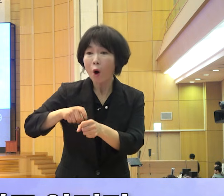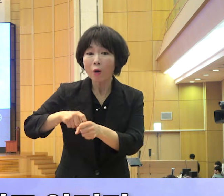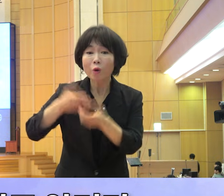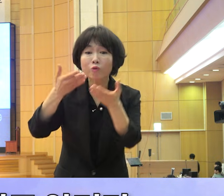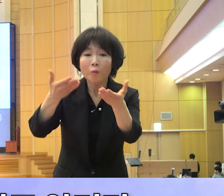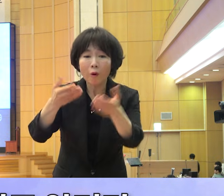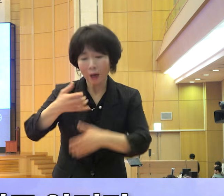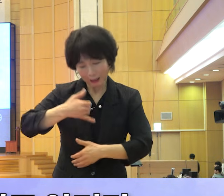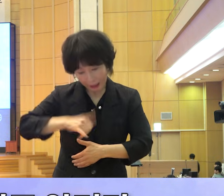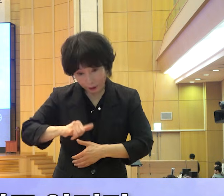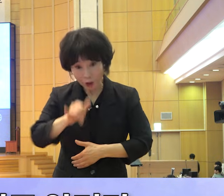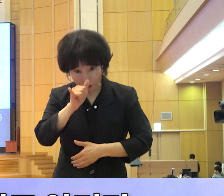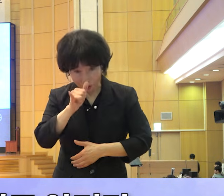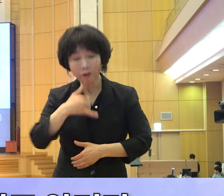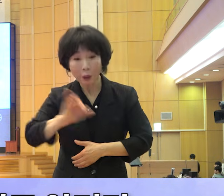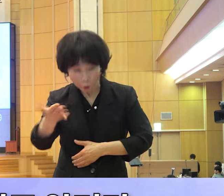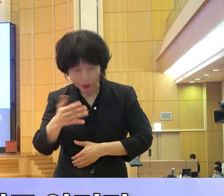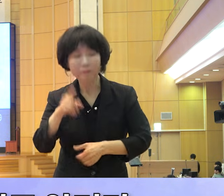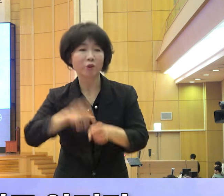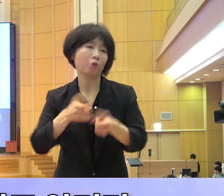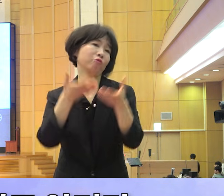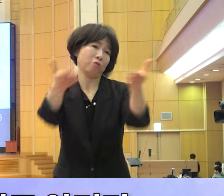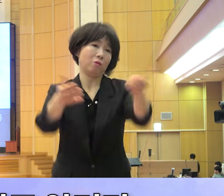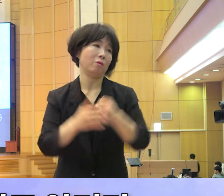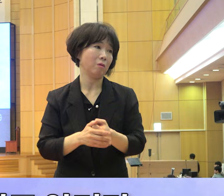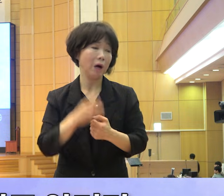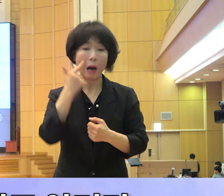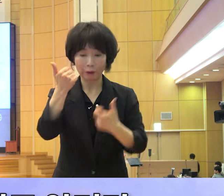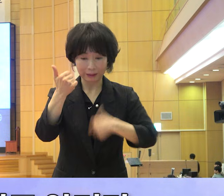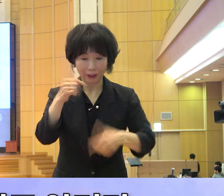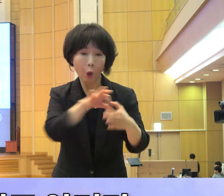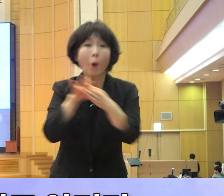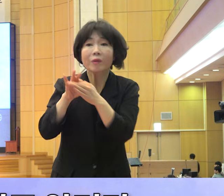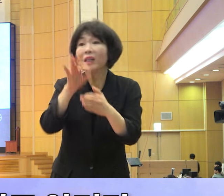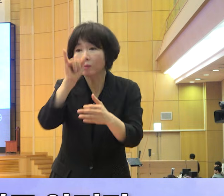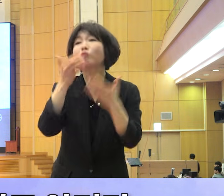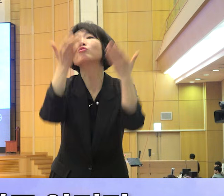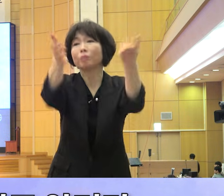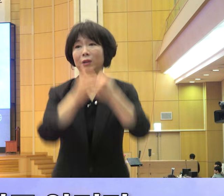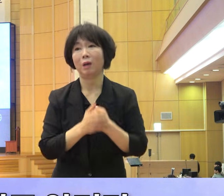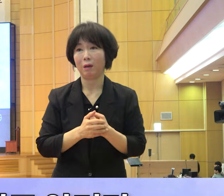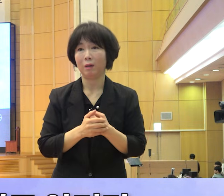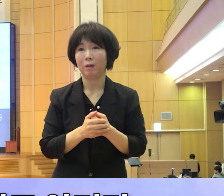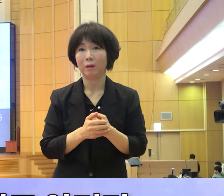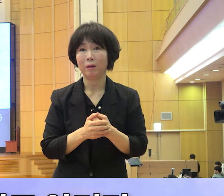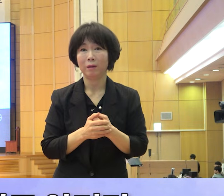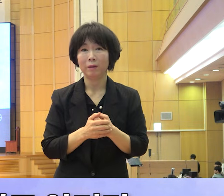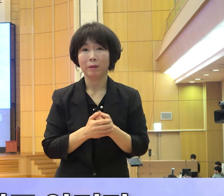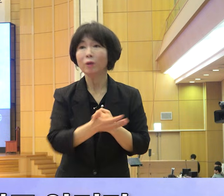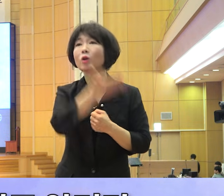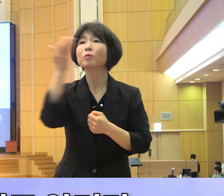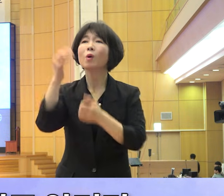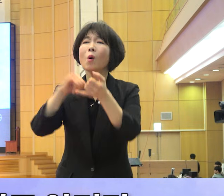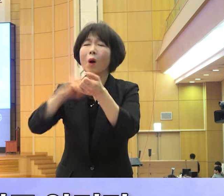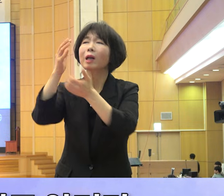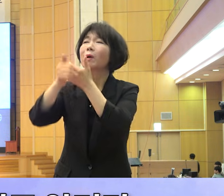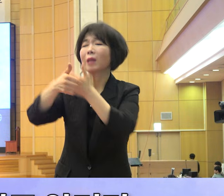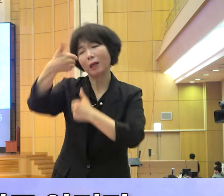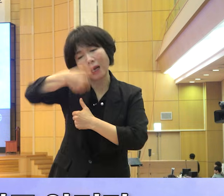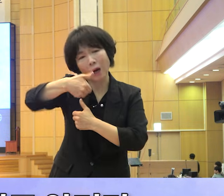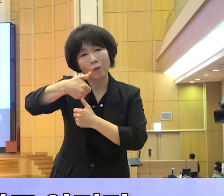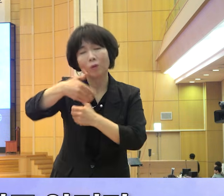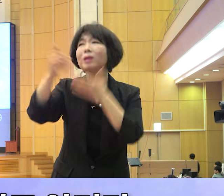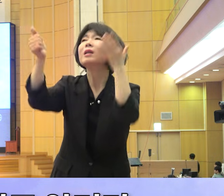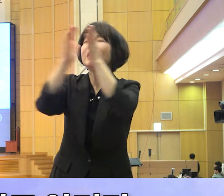아버지와 자녀의 관계를 지금 설명하는 거예요. 그러니까 구하라 줄 것이요, 구해. 그럼 구하기만 하면